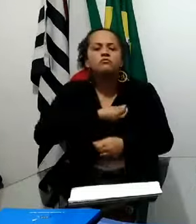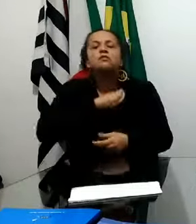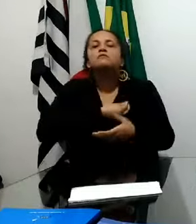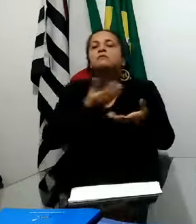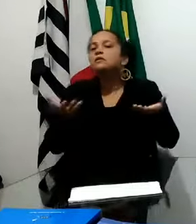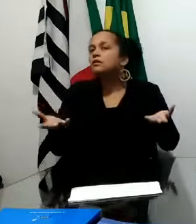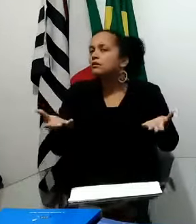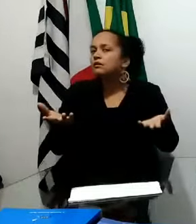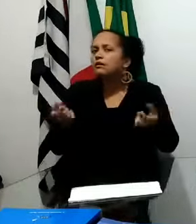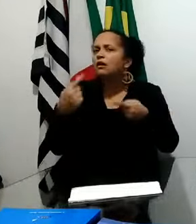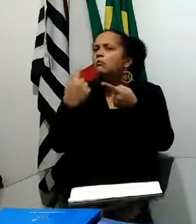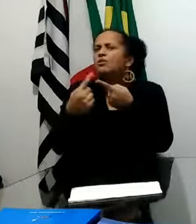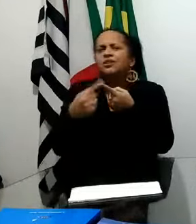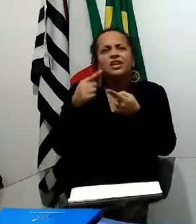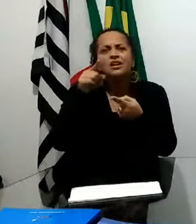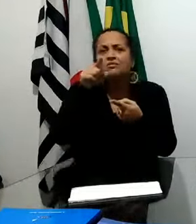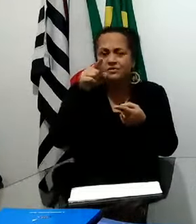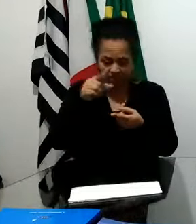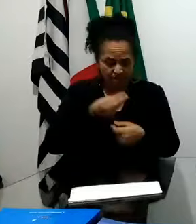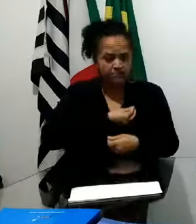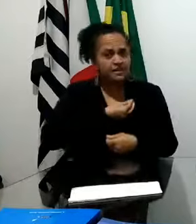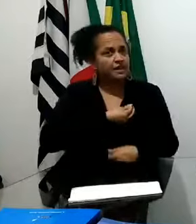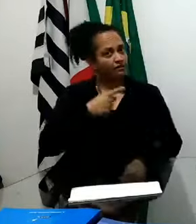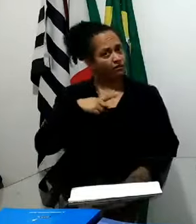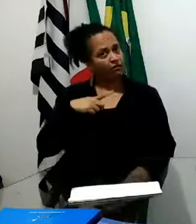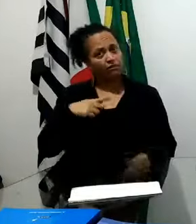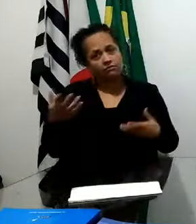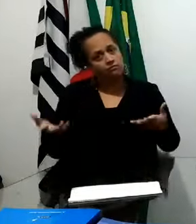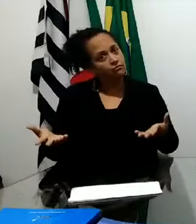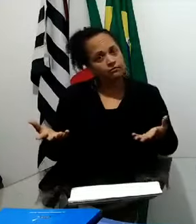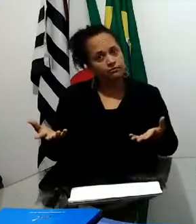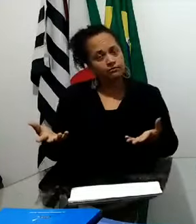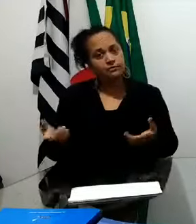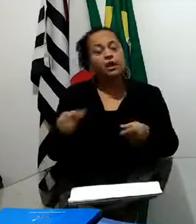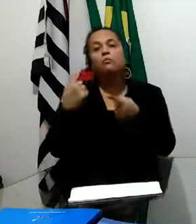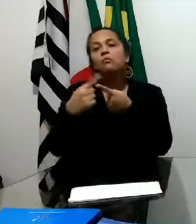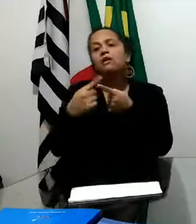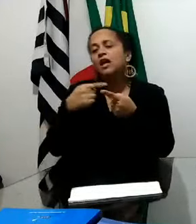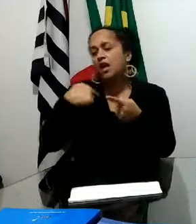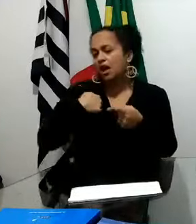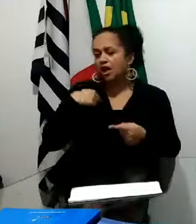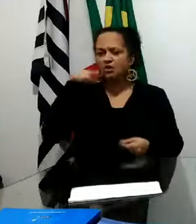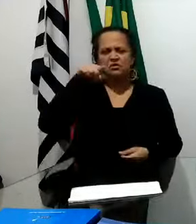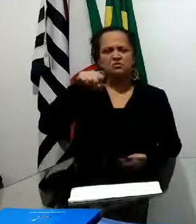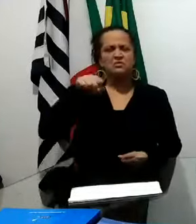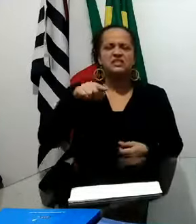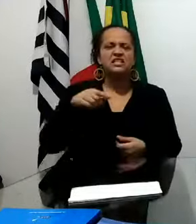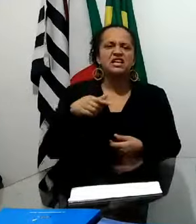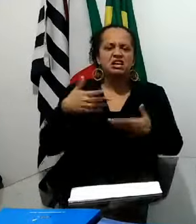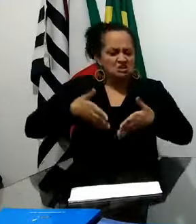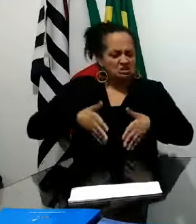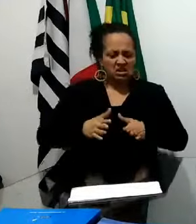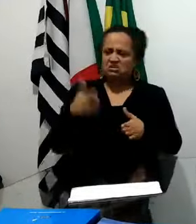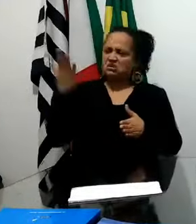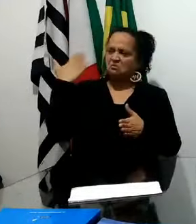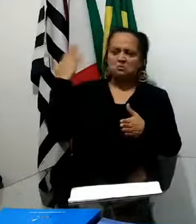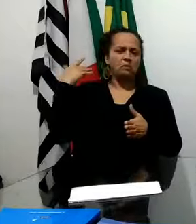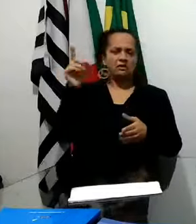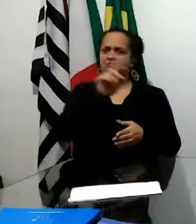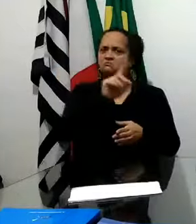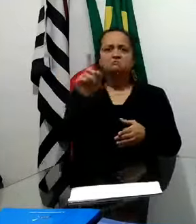que você existe? Qual é a razão da sua existência? Por que eu e você não nascemos lá no século passado? Ou,